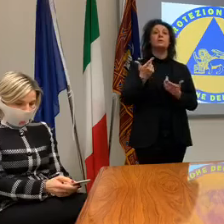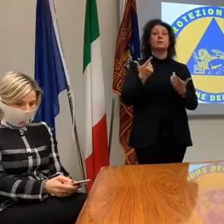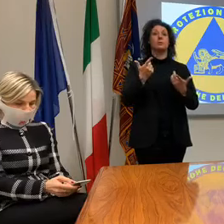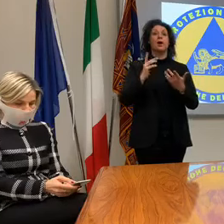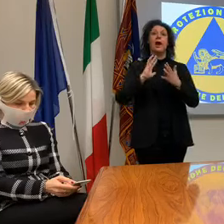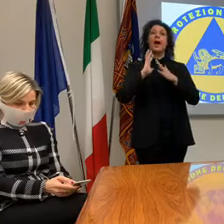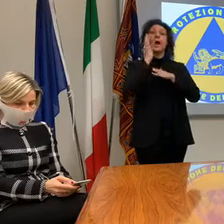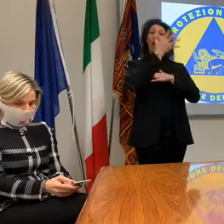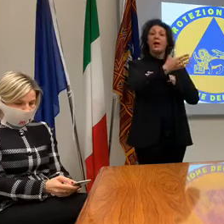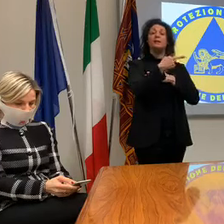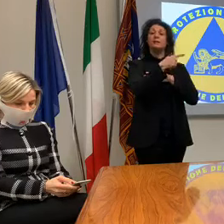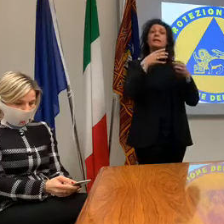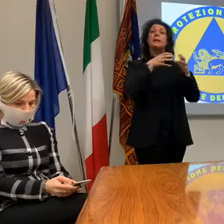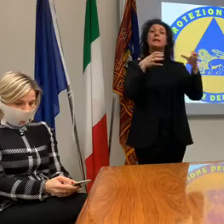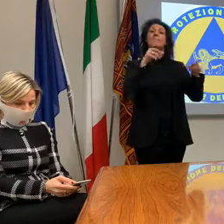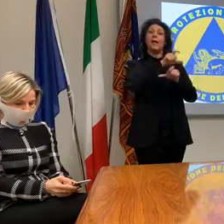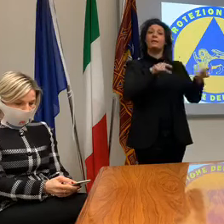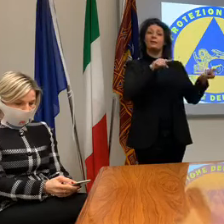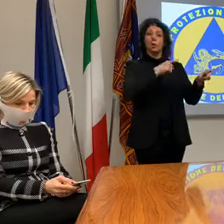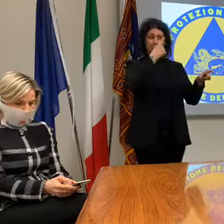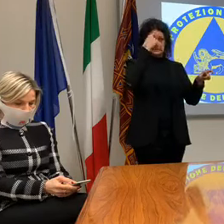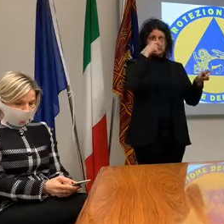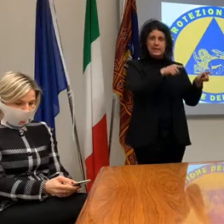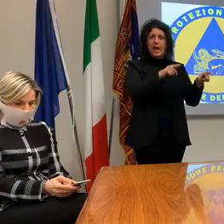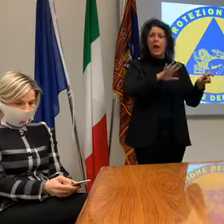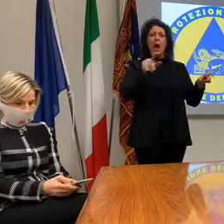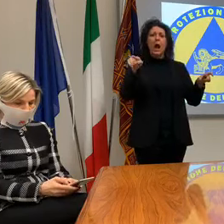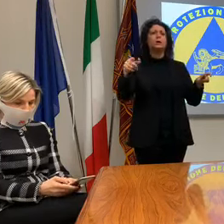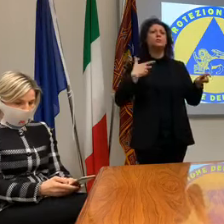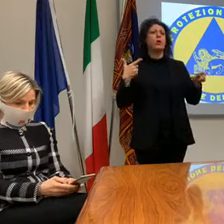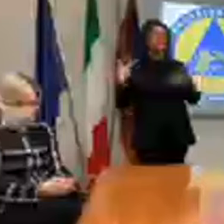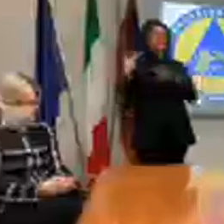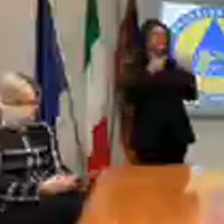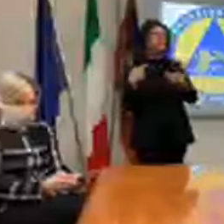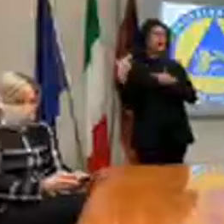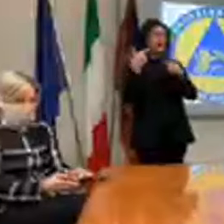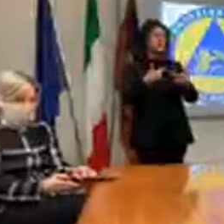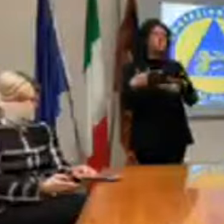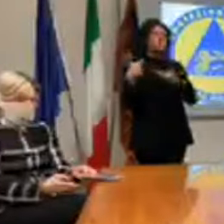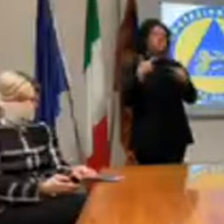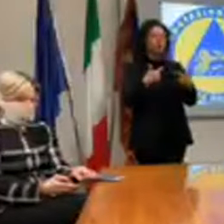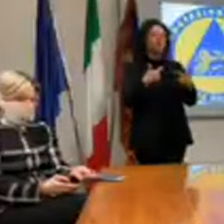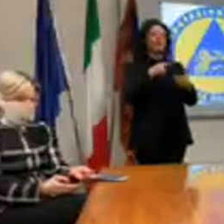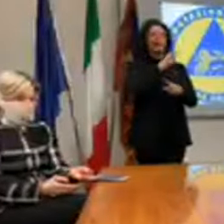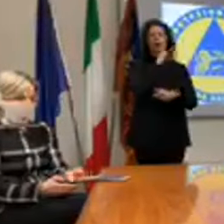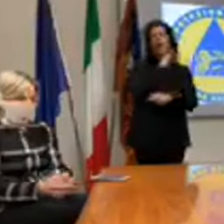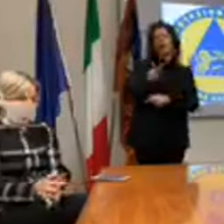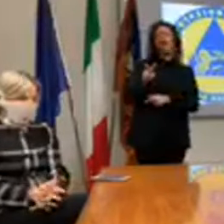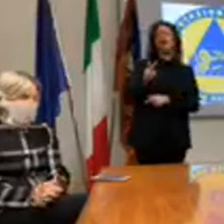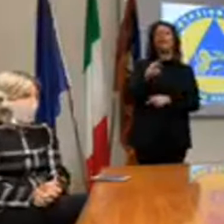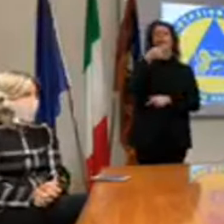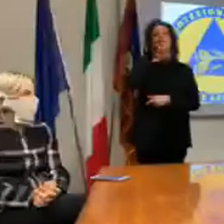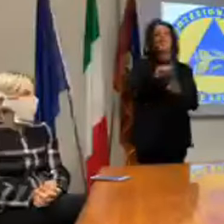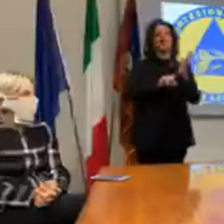dei colleghi che versano, e io vedo che ogni volta quando si danno queste notizie i risultati vengono fuori. Abbiamo